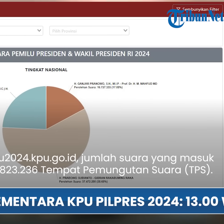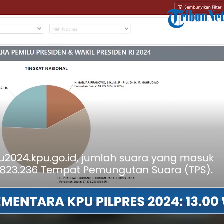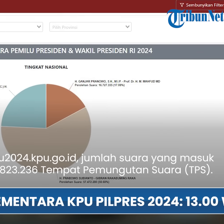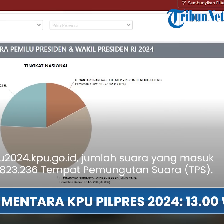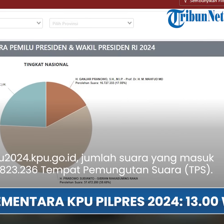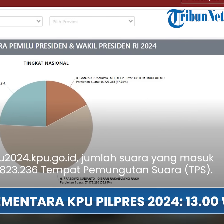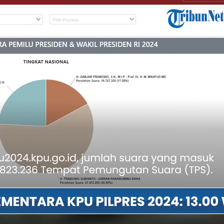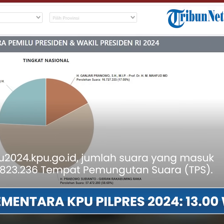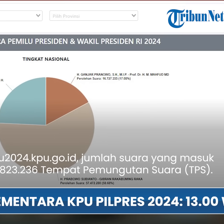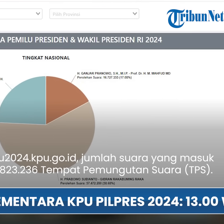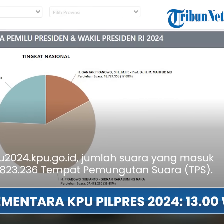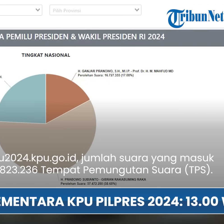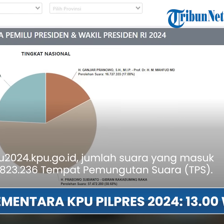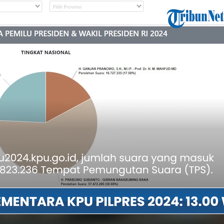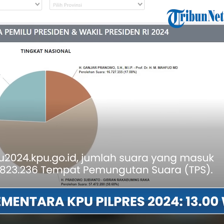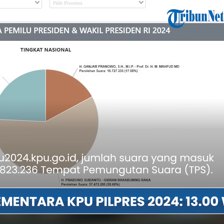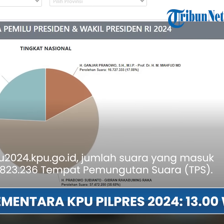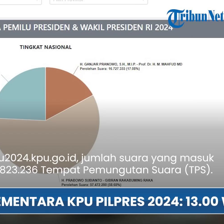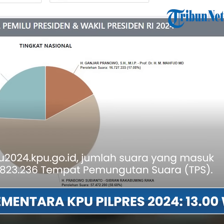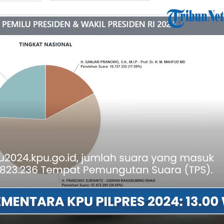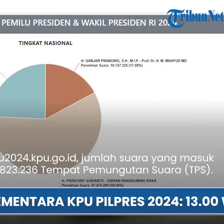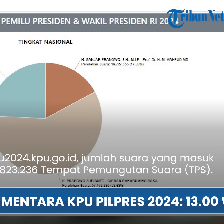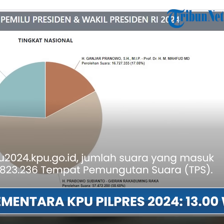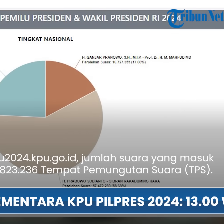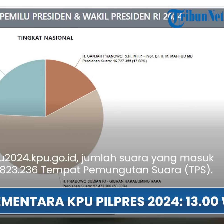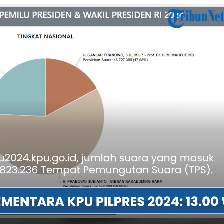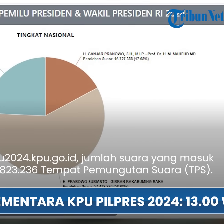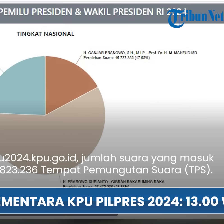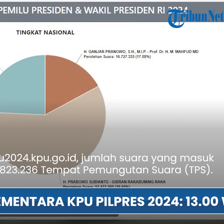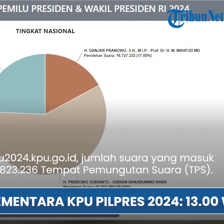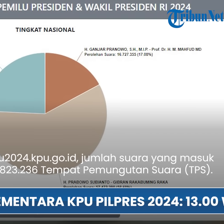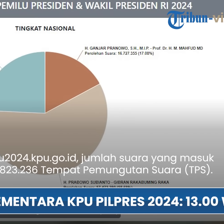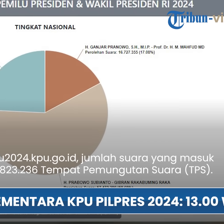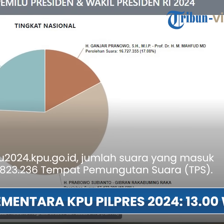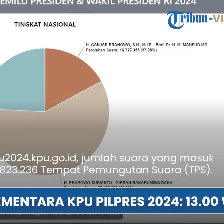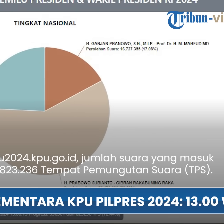pemilu2024.kpu.go.id, jumlah suara yang masuk sebanyak